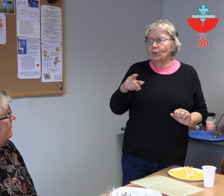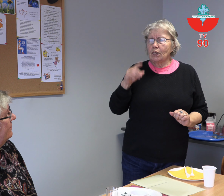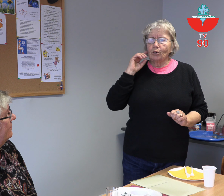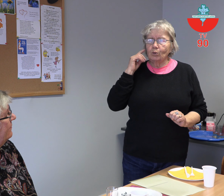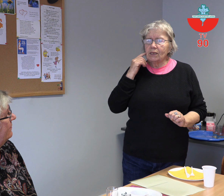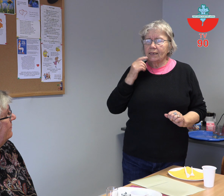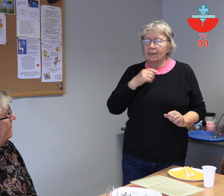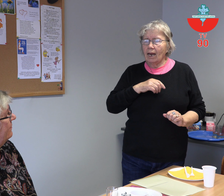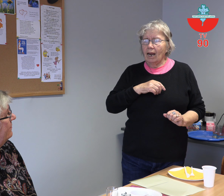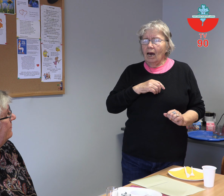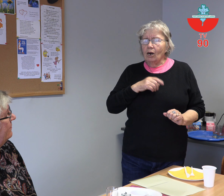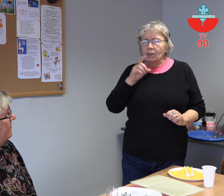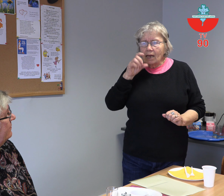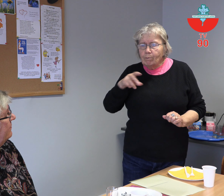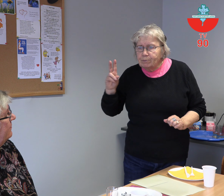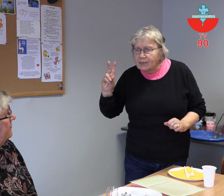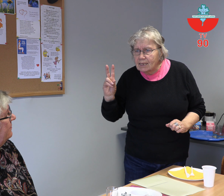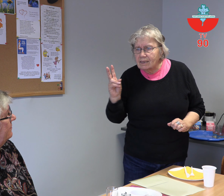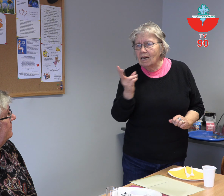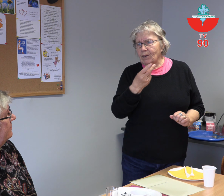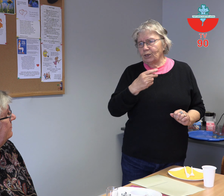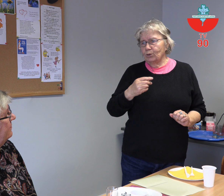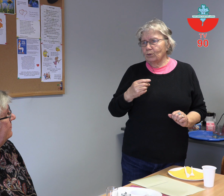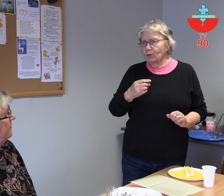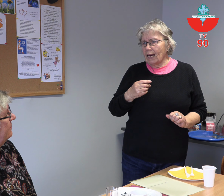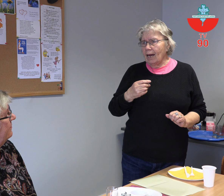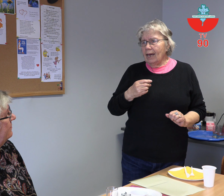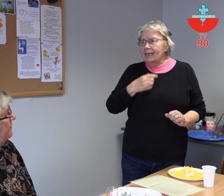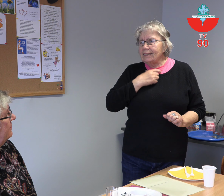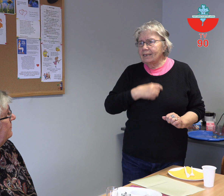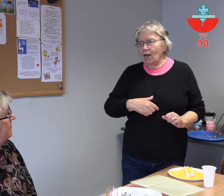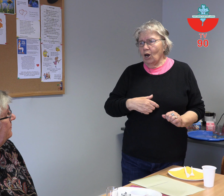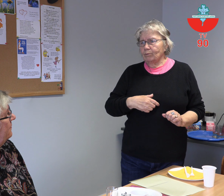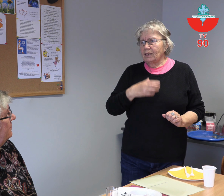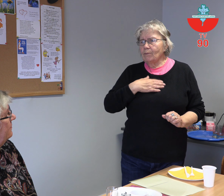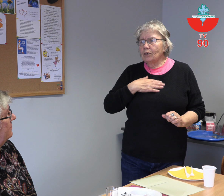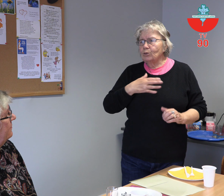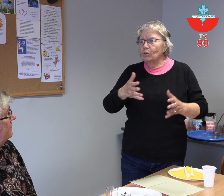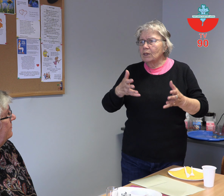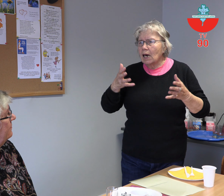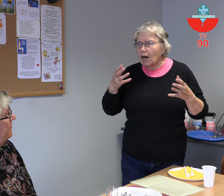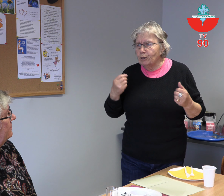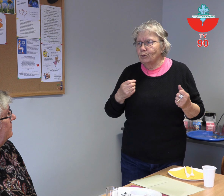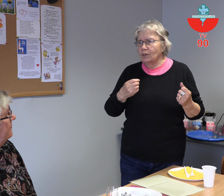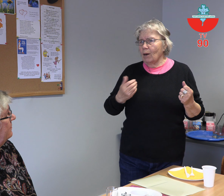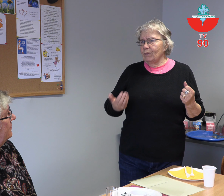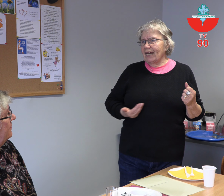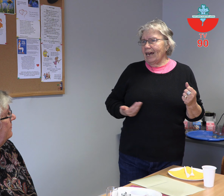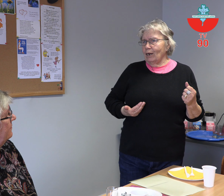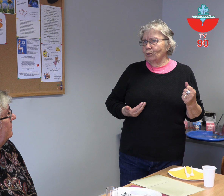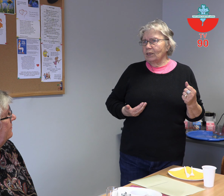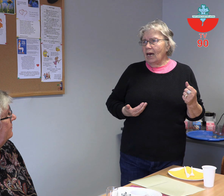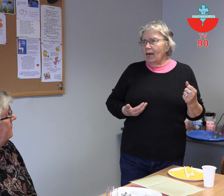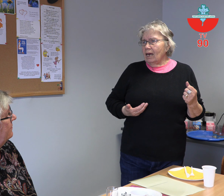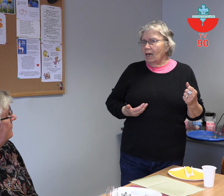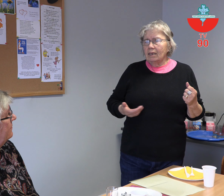kuidas kurtidel on täpselt samasugune iseloom, samasugune harusaamine elust. Et